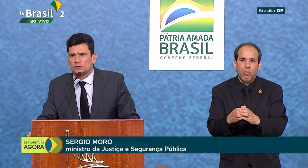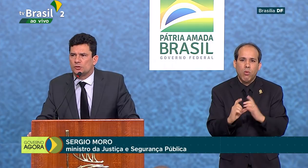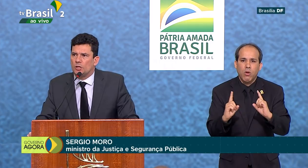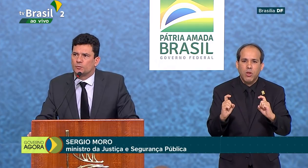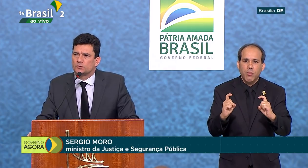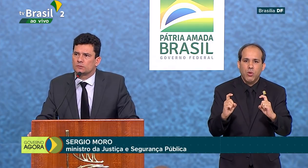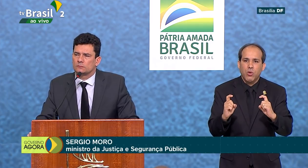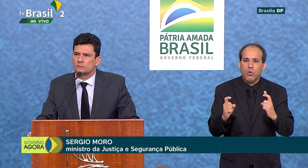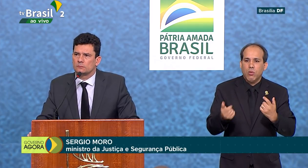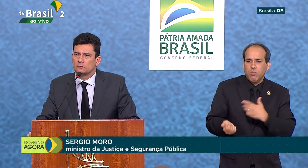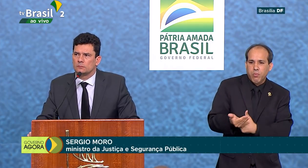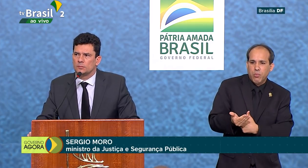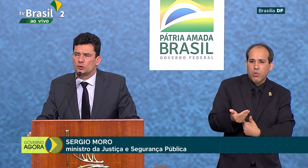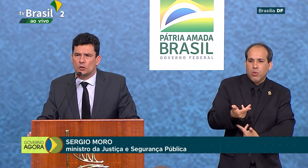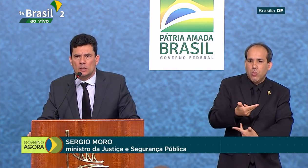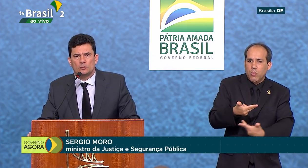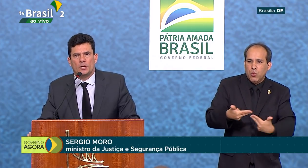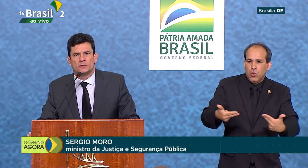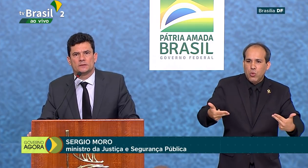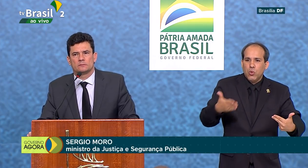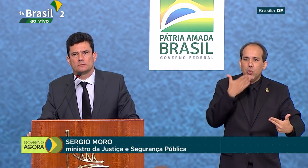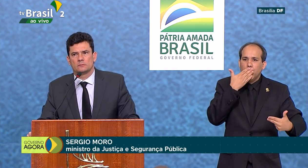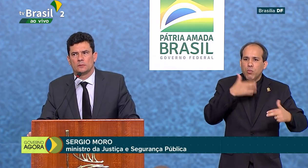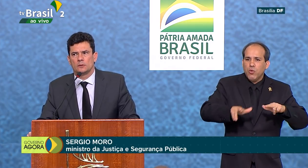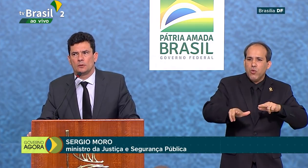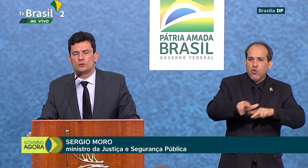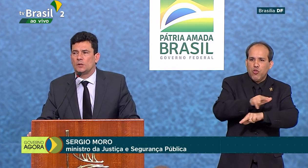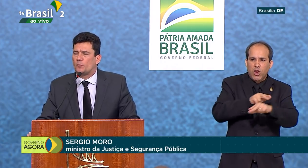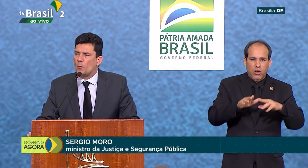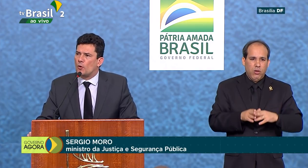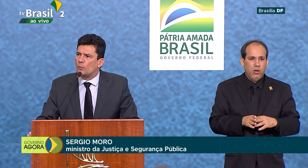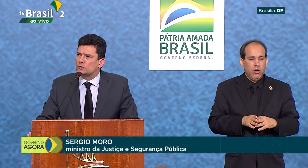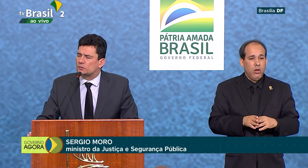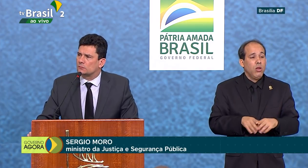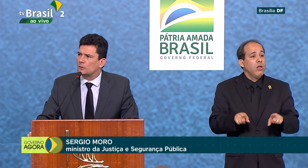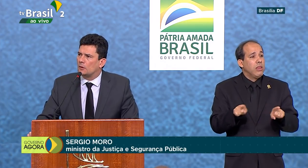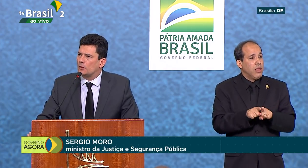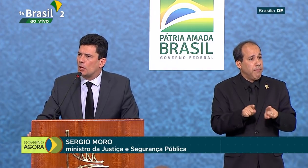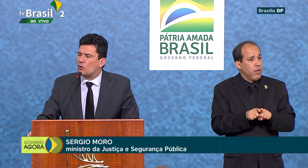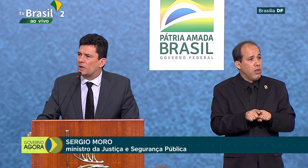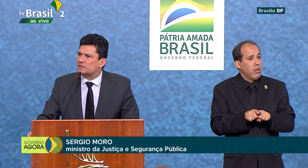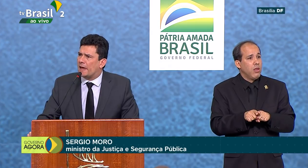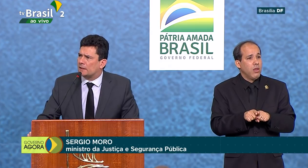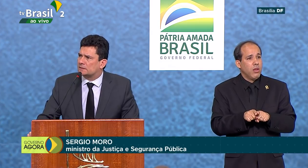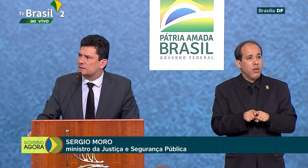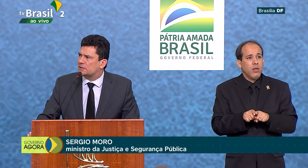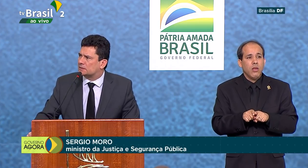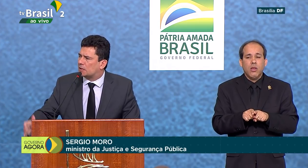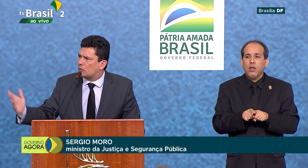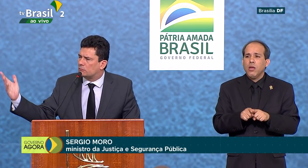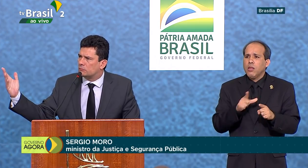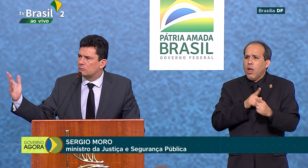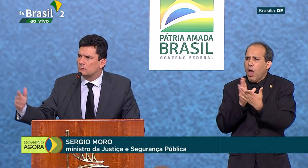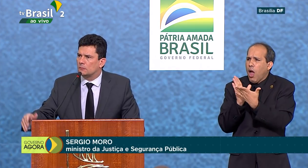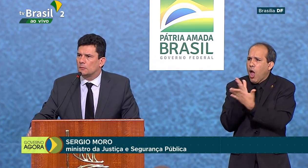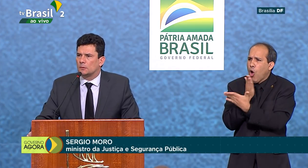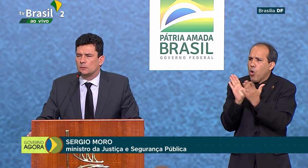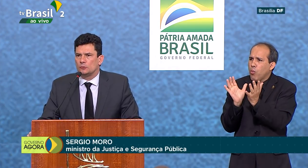de todos os tipos, de toda a natureza. Inclusive, propomos que algumas delas, que já